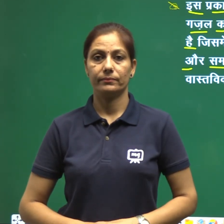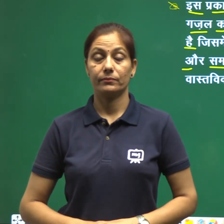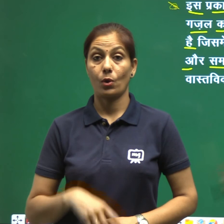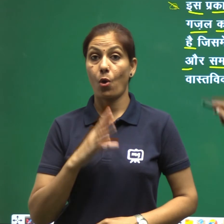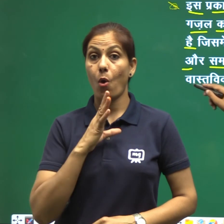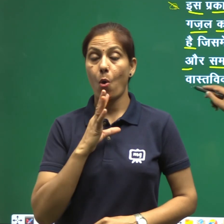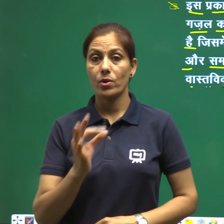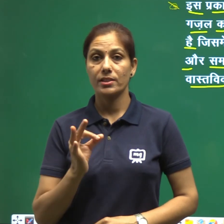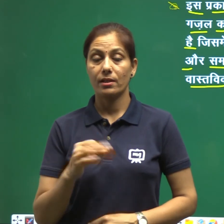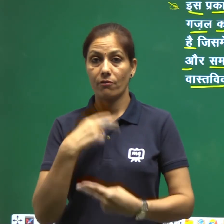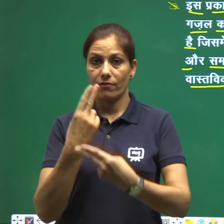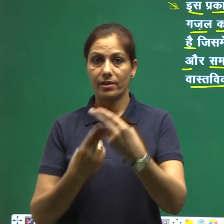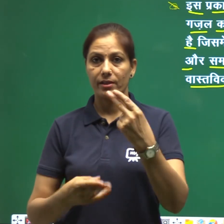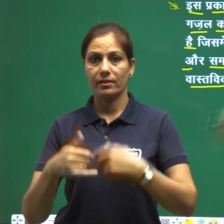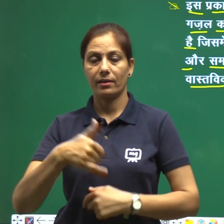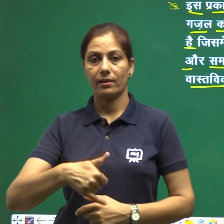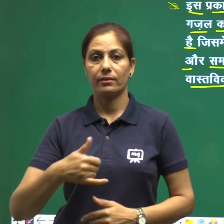वास्तविक वर्णन किया है।